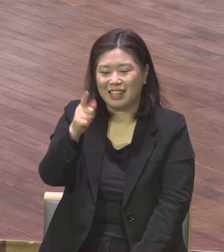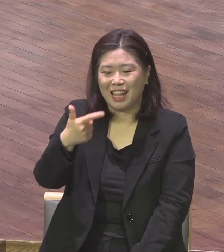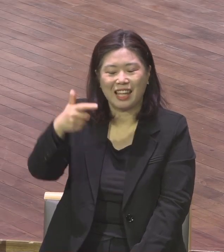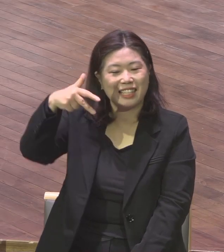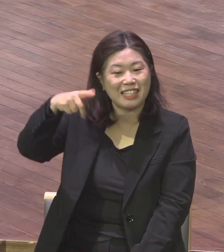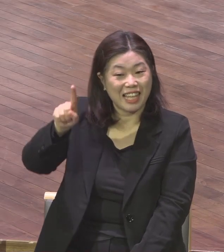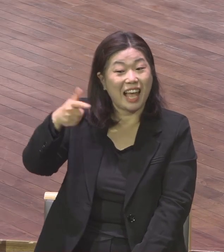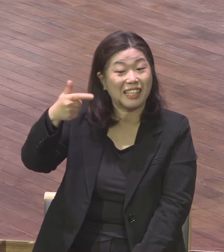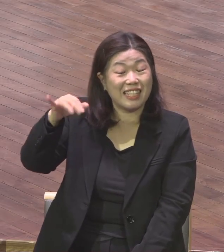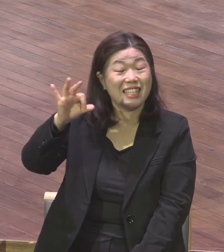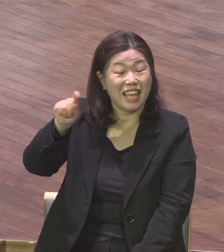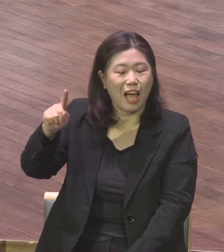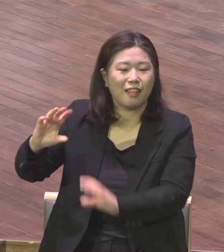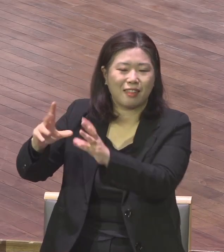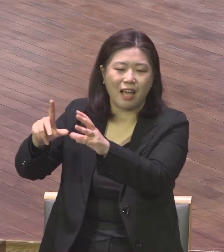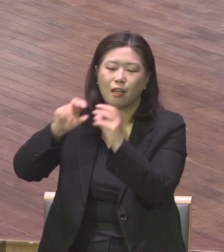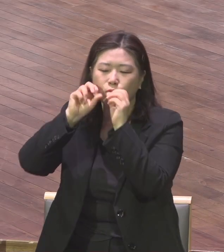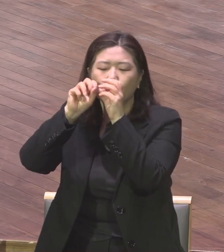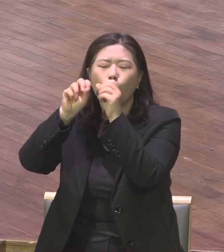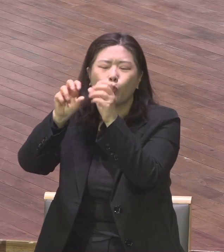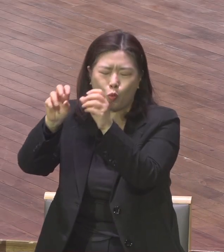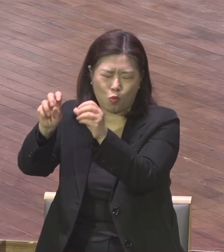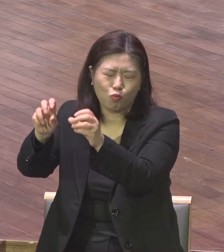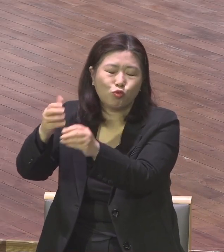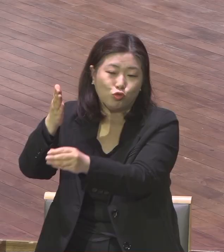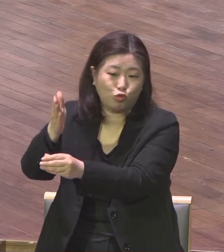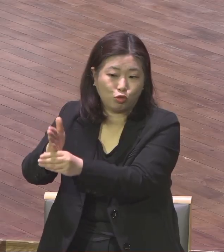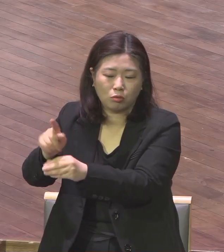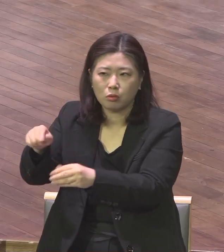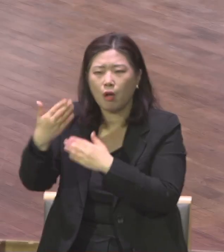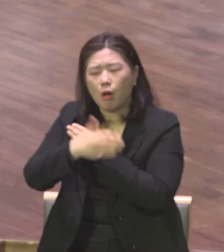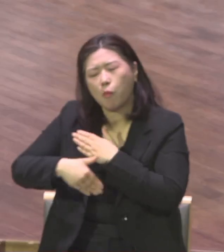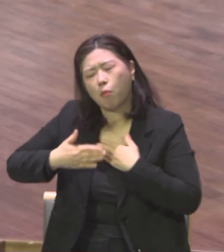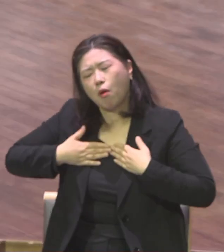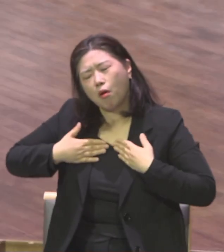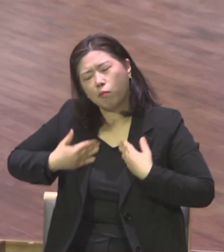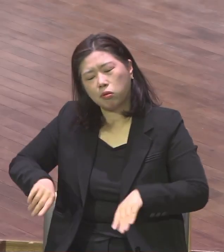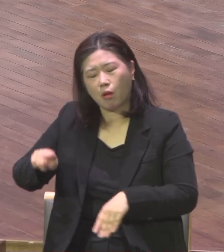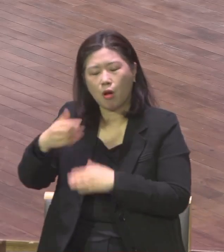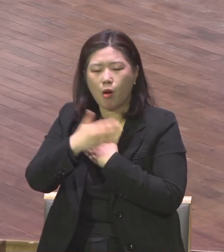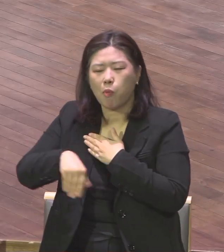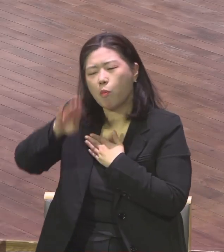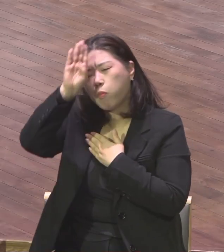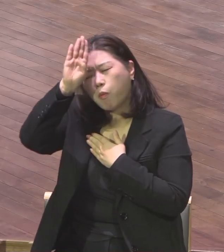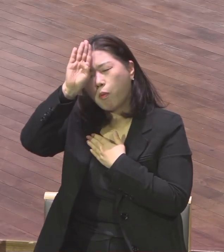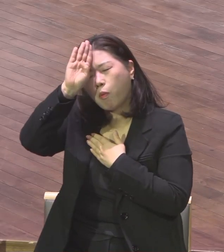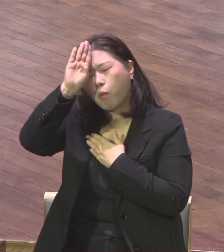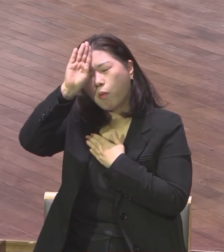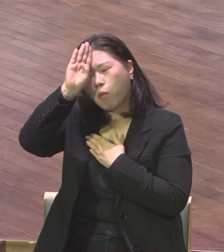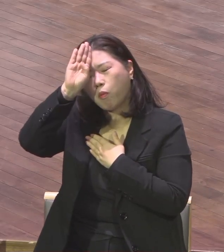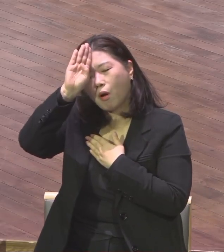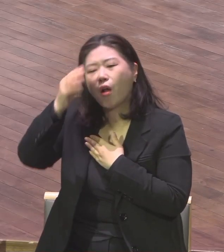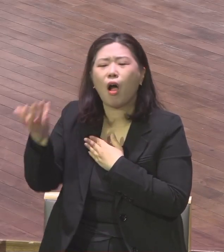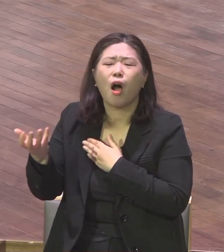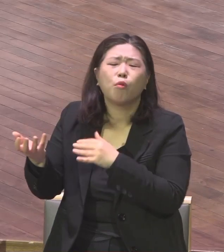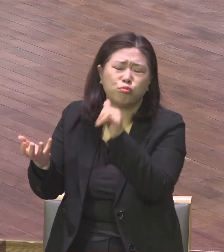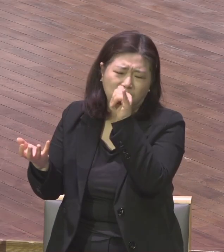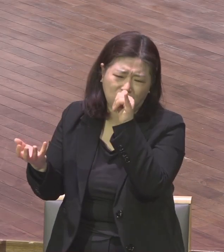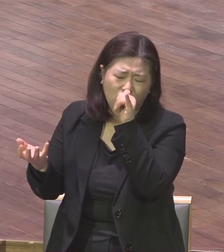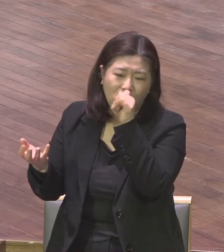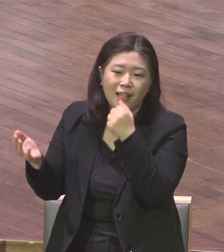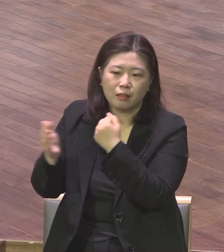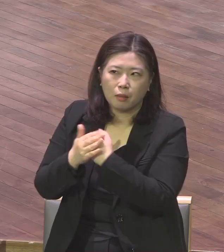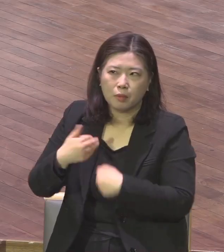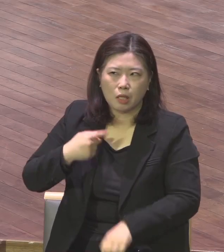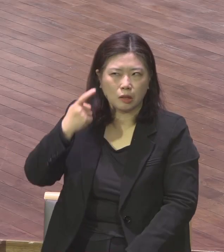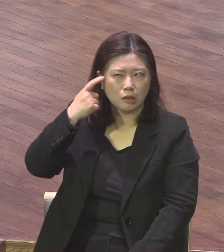저런 선교사님들이 몸이 말이야 안 좋단 말이야. 그러면 기도해 줘야 되잖아요. 이제 우리 교회가 이제 파송해야 되고, 그